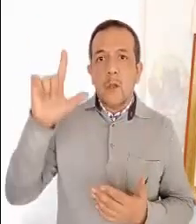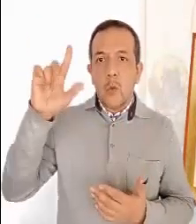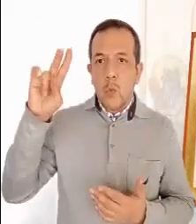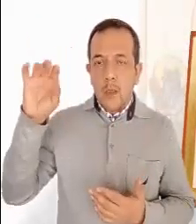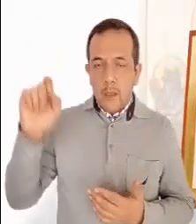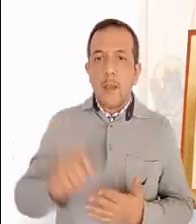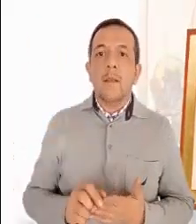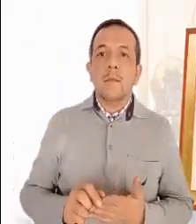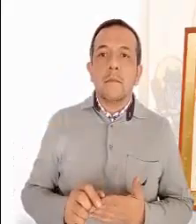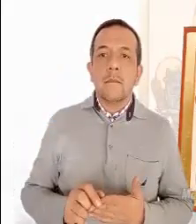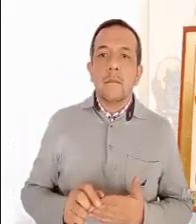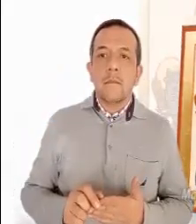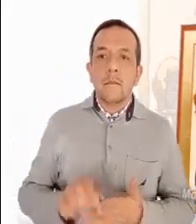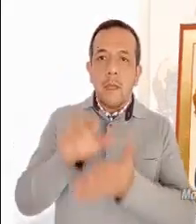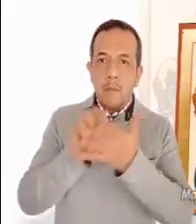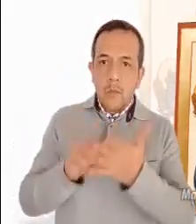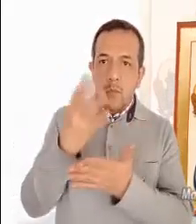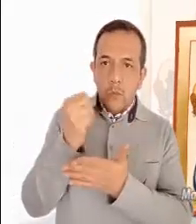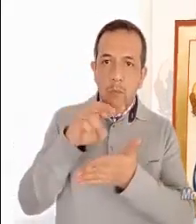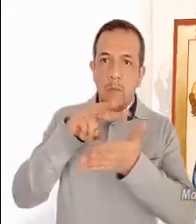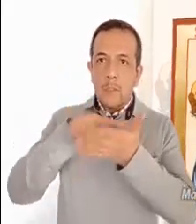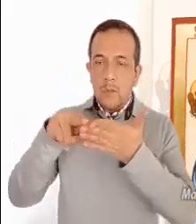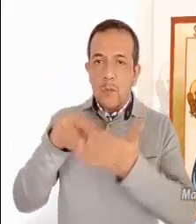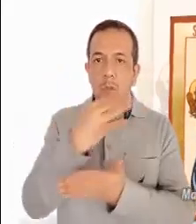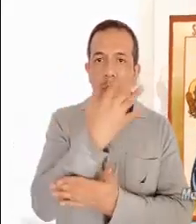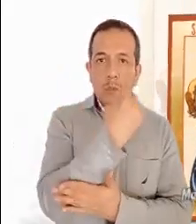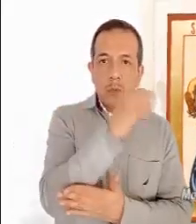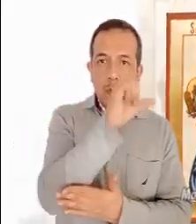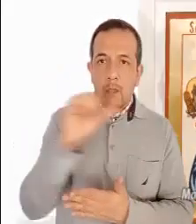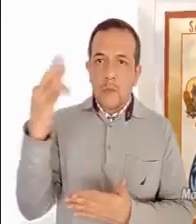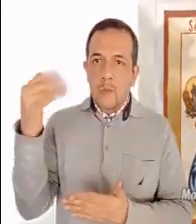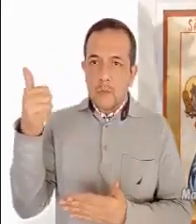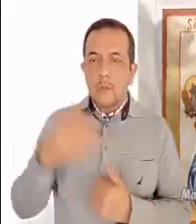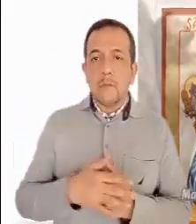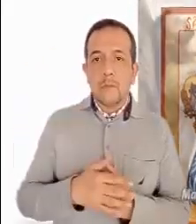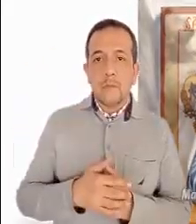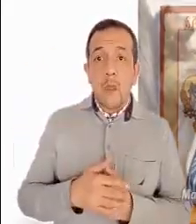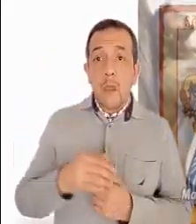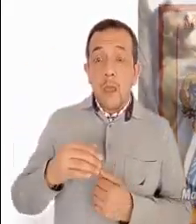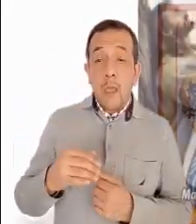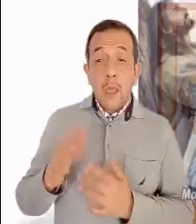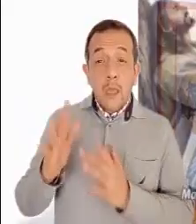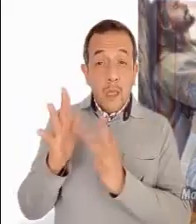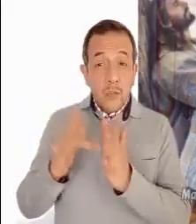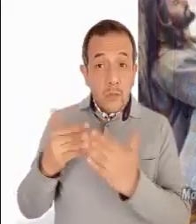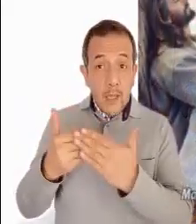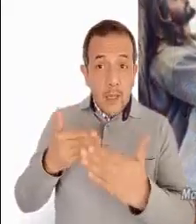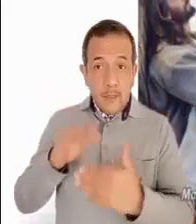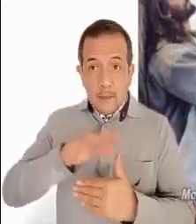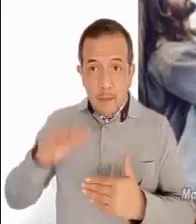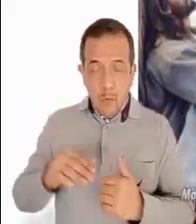capítulo 9 versículos 51 al 56 Cuando ya se acercaba el tiempo en que tenía que salir de este mundo,